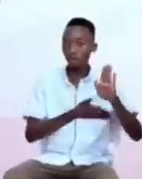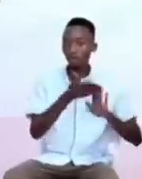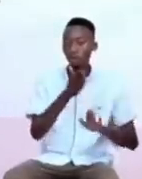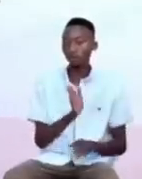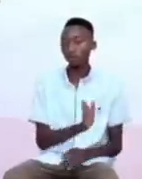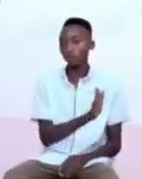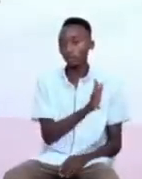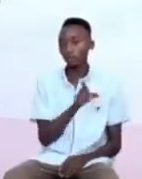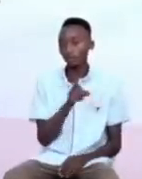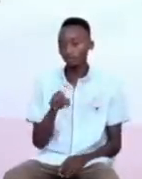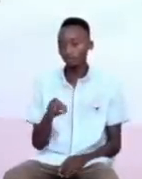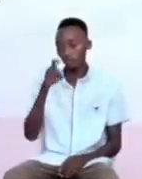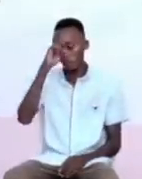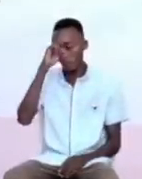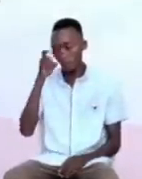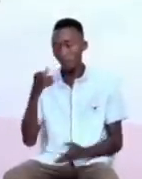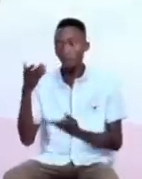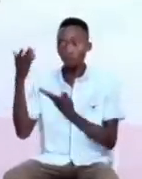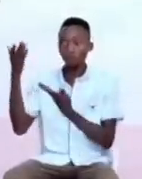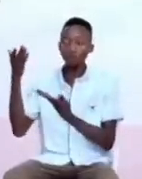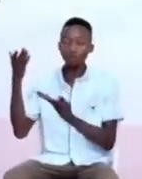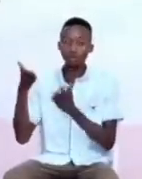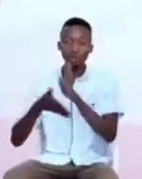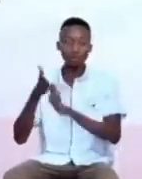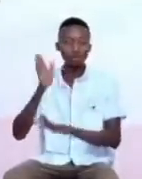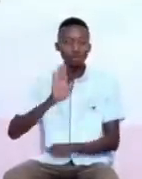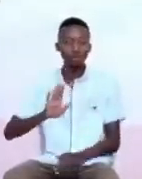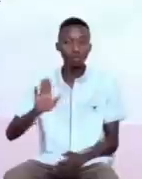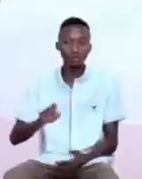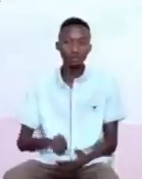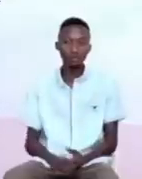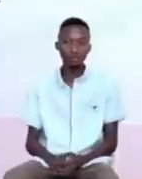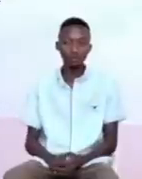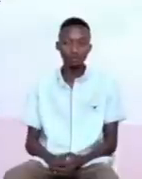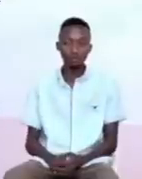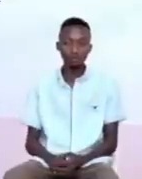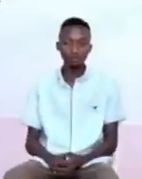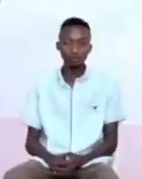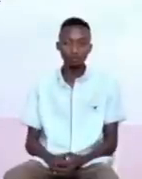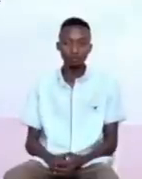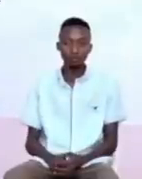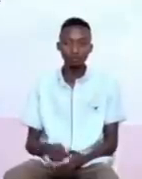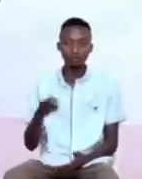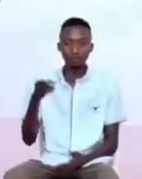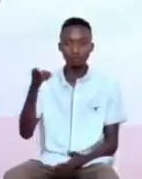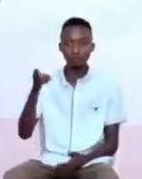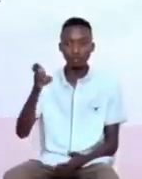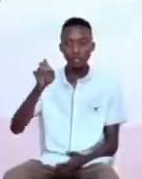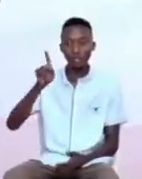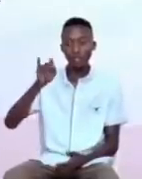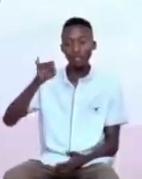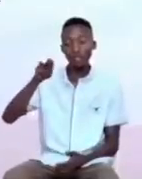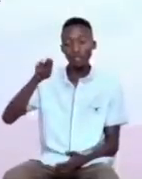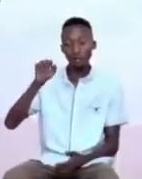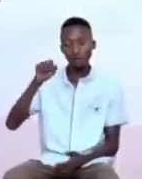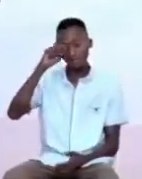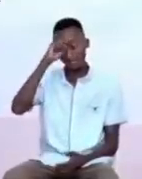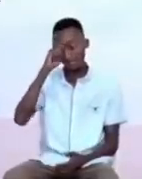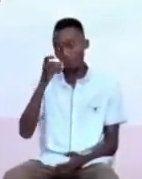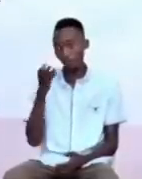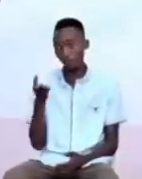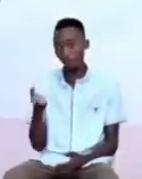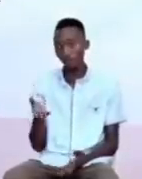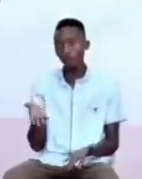ina chanzo chake. Hekima ni nini? Hekima katika lugha ya kimungu ni uwezo